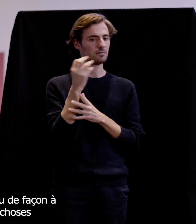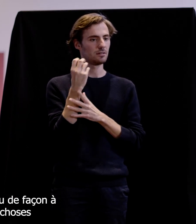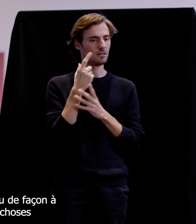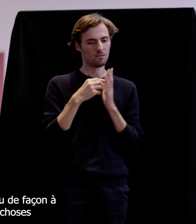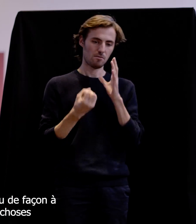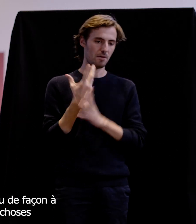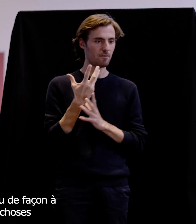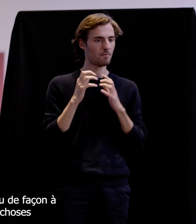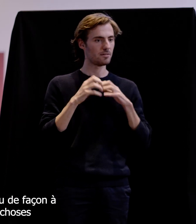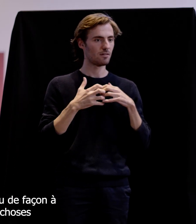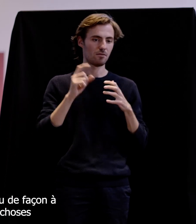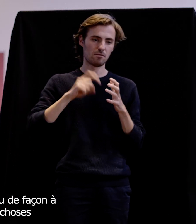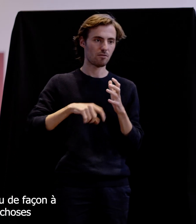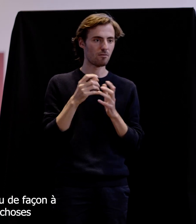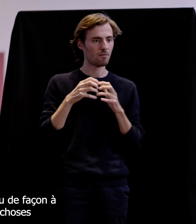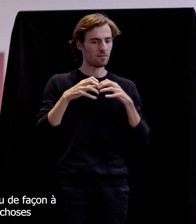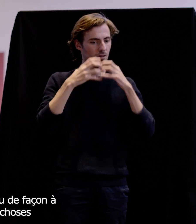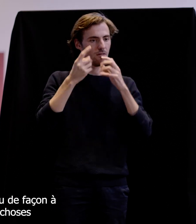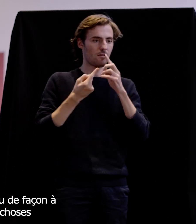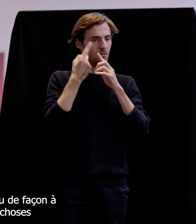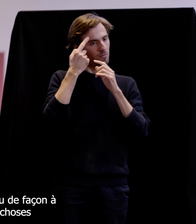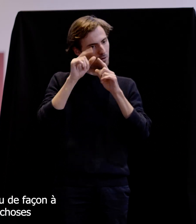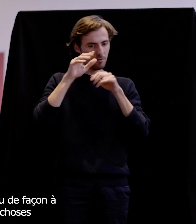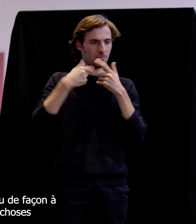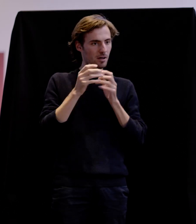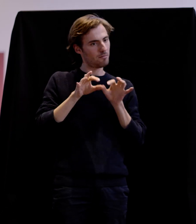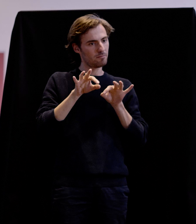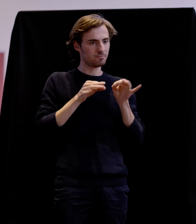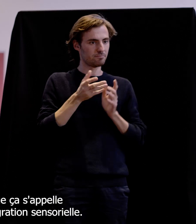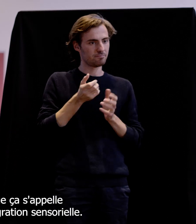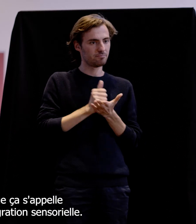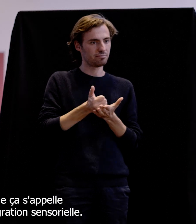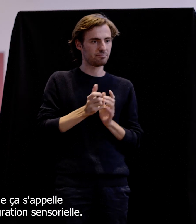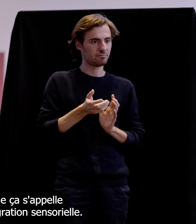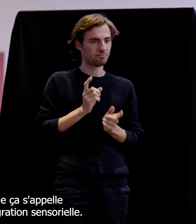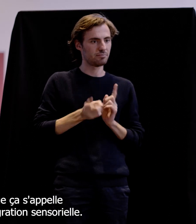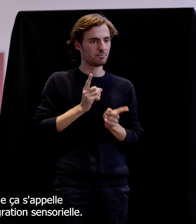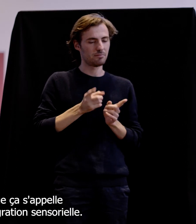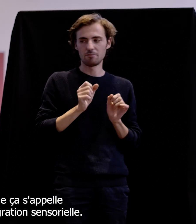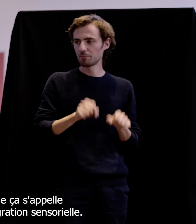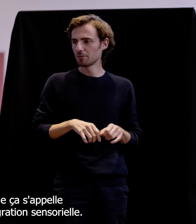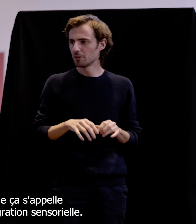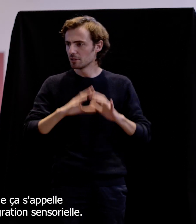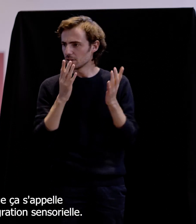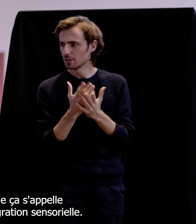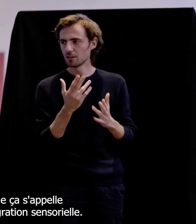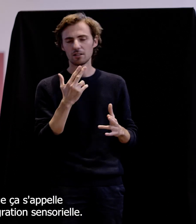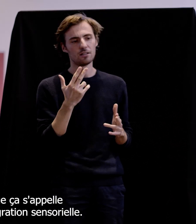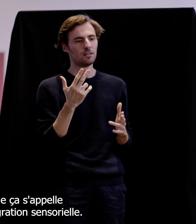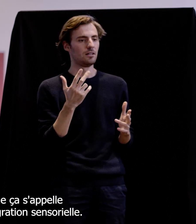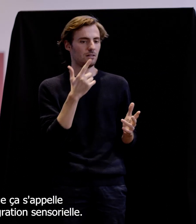jusqu'au cerveau de façon à piloter les choses. Et que je crois que ça s'appelle un petit peu